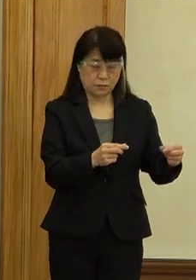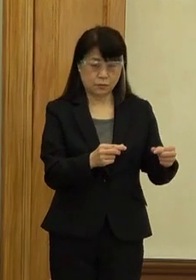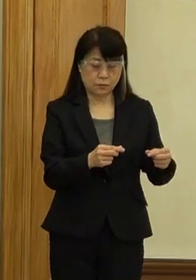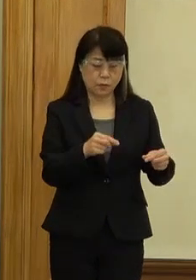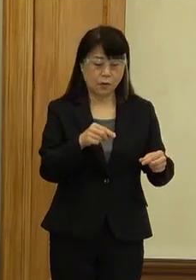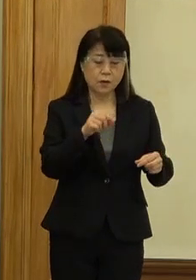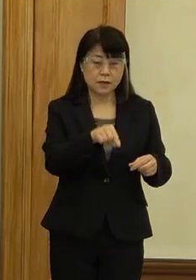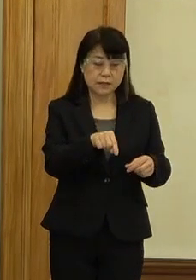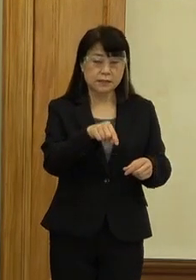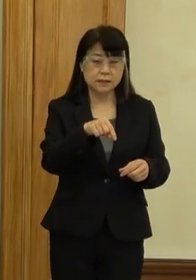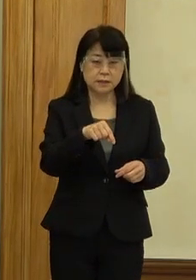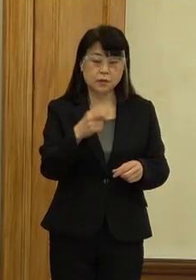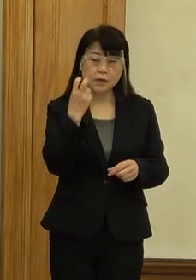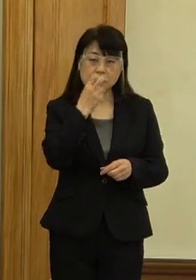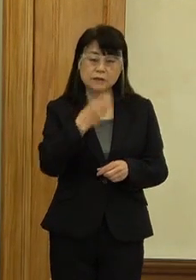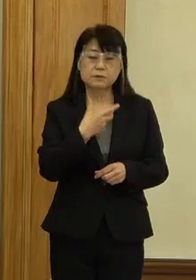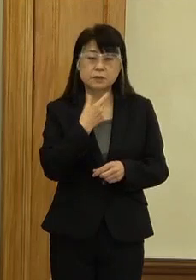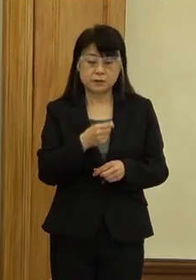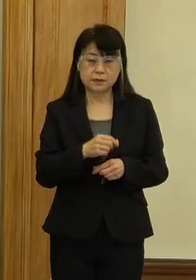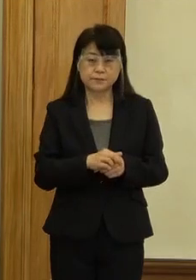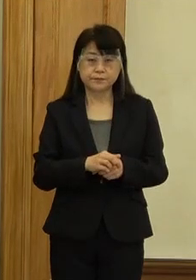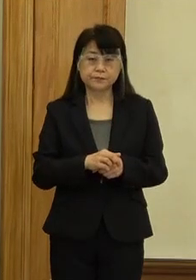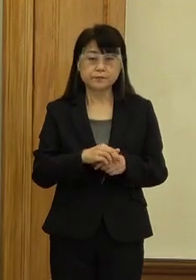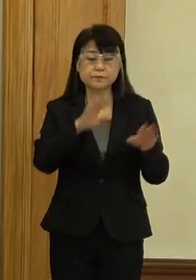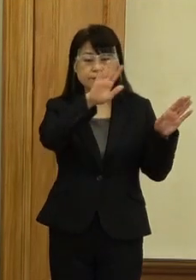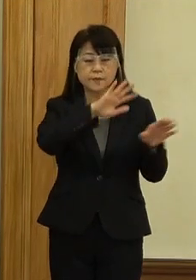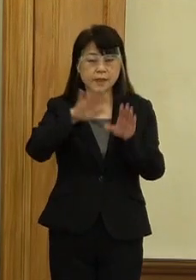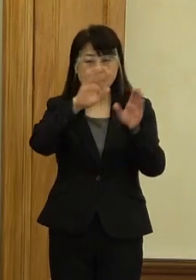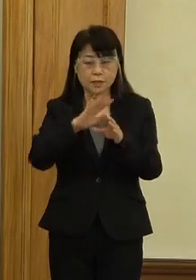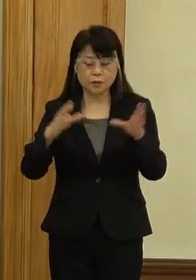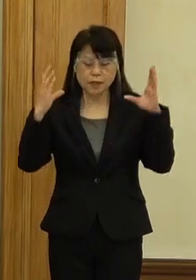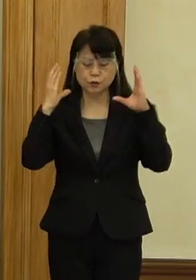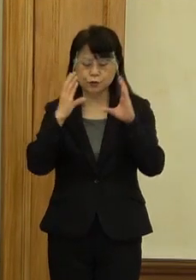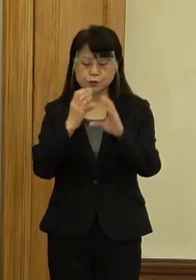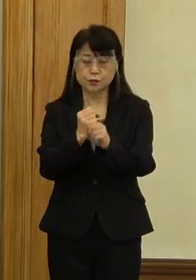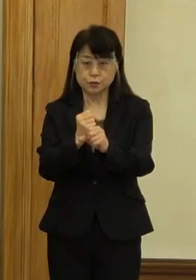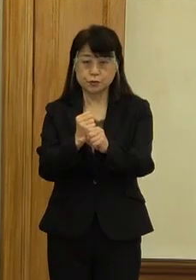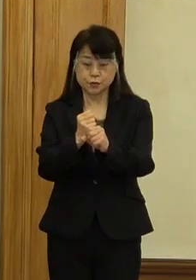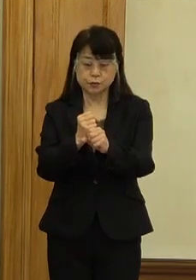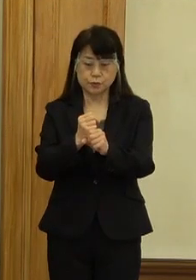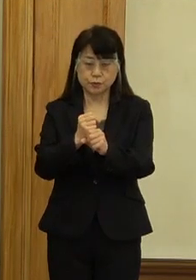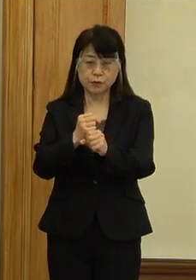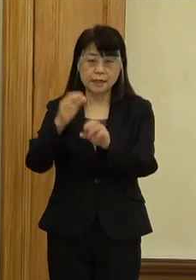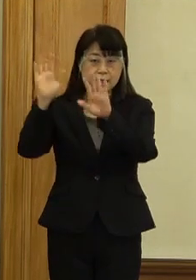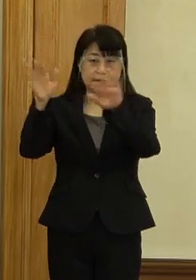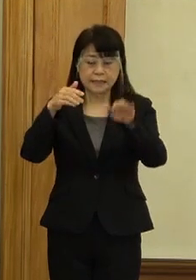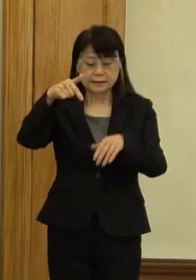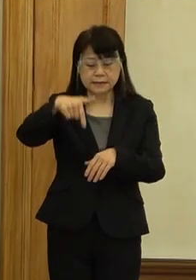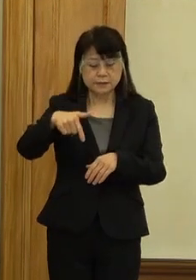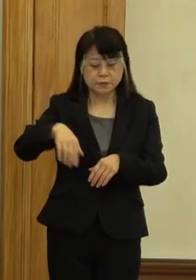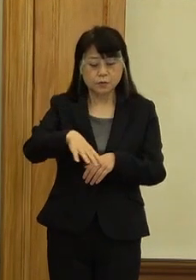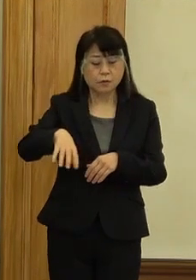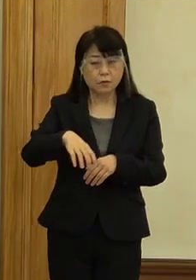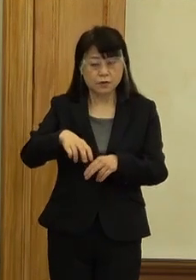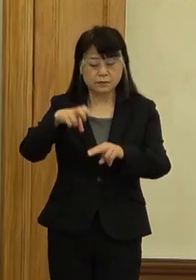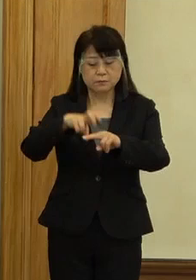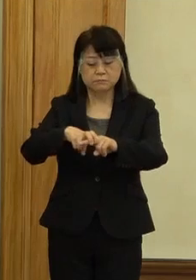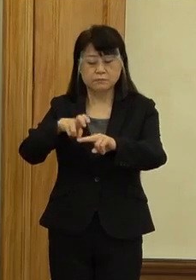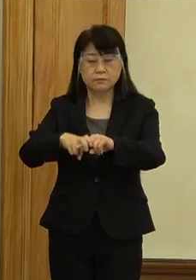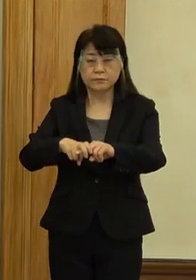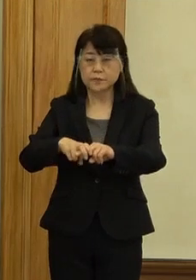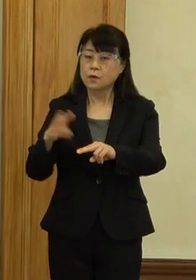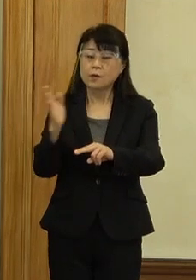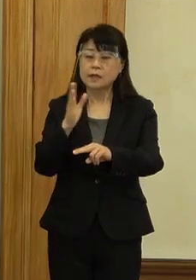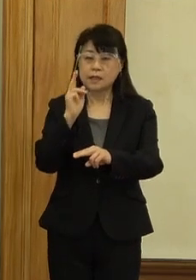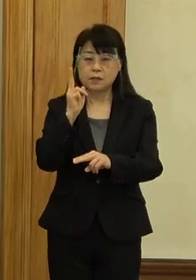ければと思います。気流が集中する風下の席ではには椅子を配置しないようにお願いをします。